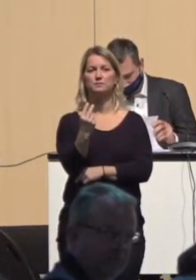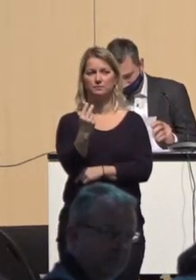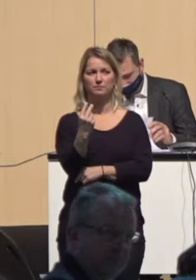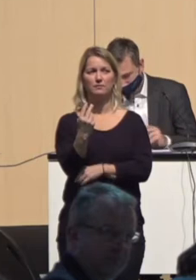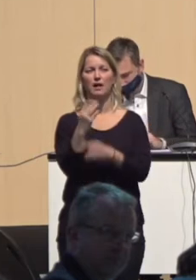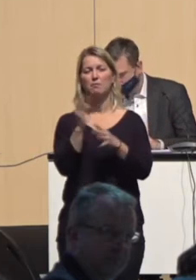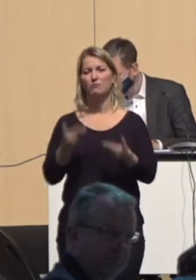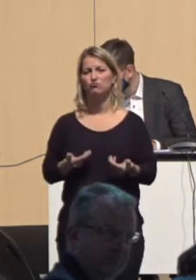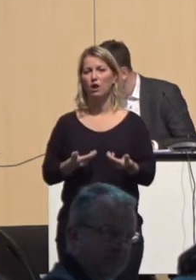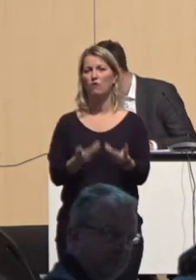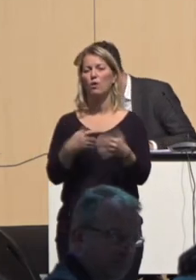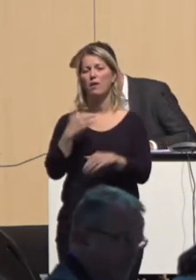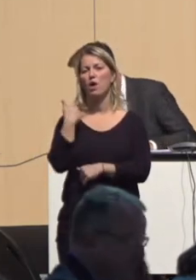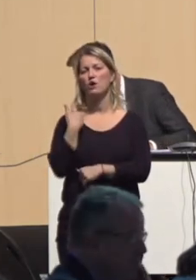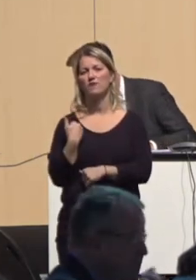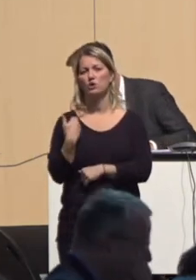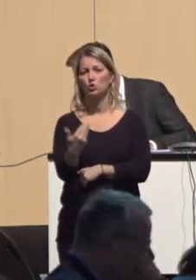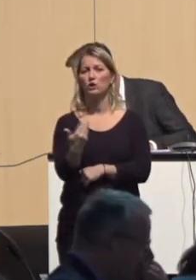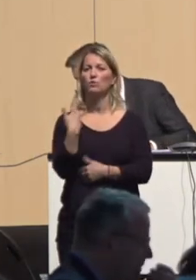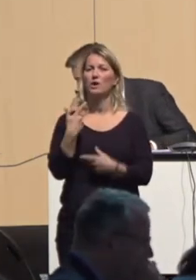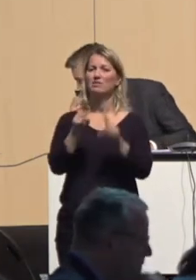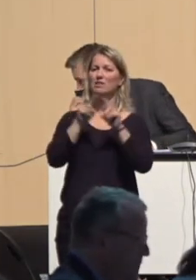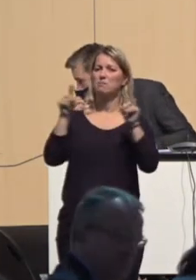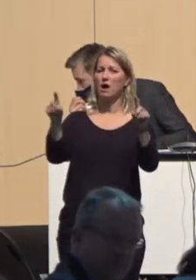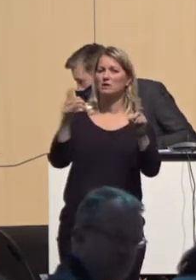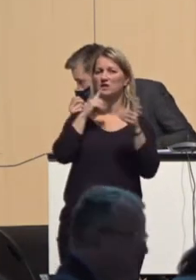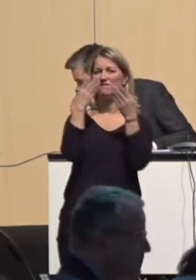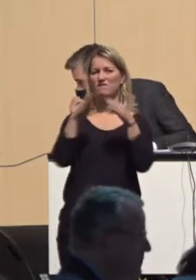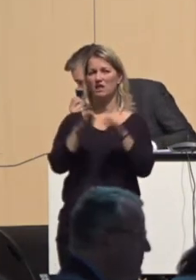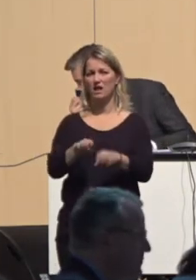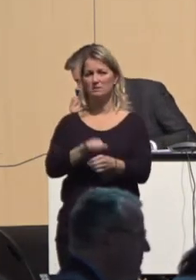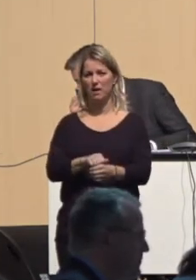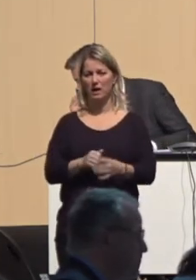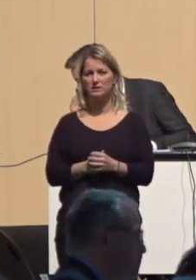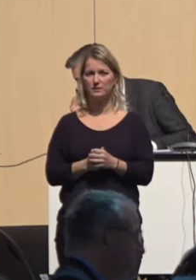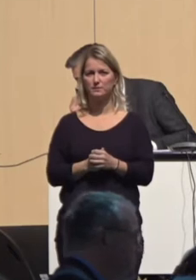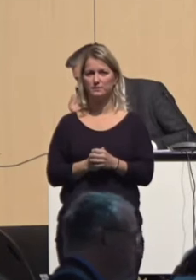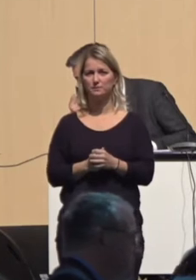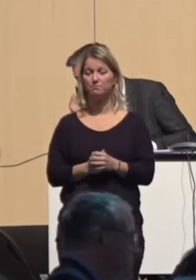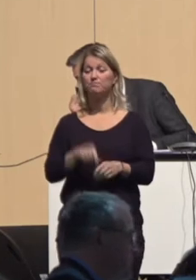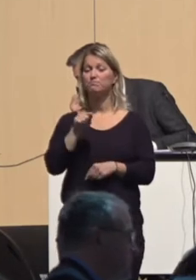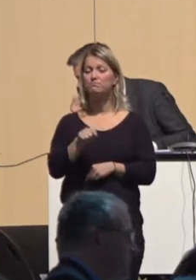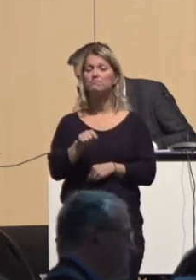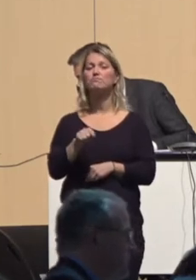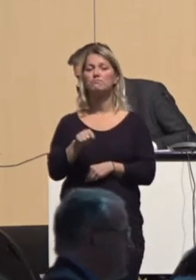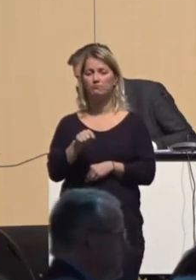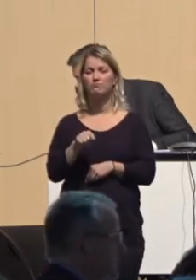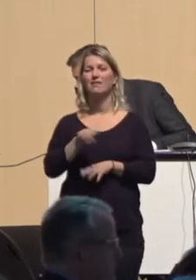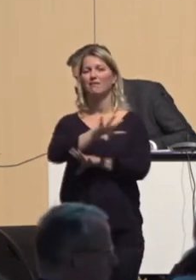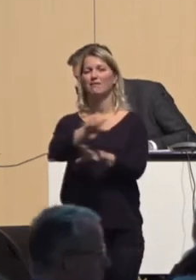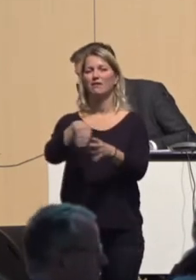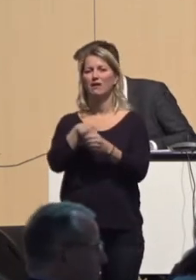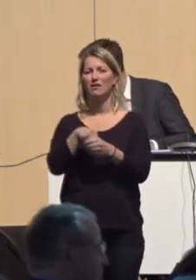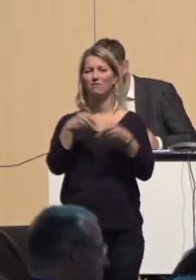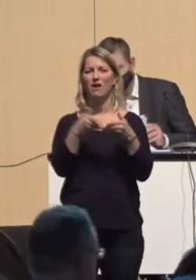Mittelbereitstellung für Mehraufwendung zur Durchführung der thematischen Weihnachtsmärkte. Dieses ist ein interfraktioneller Antrag.